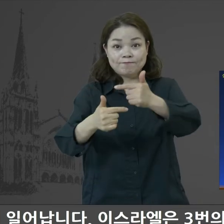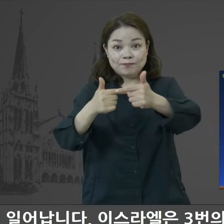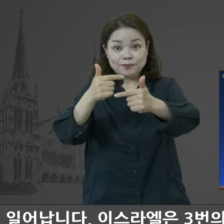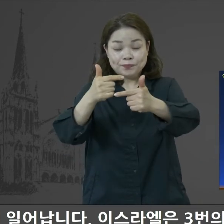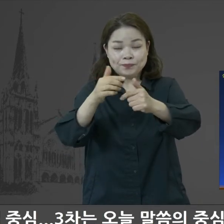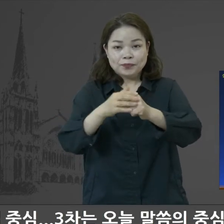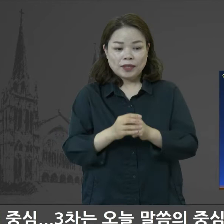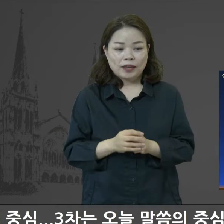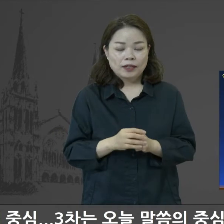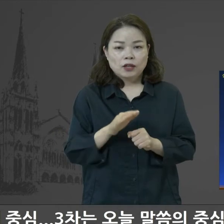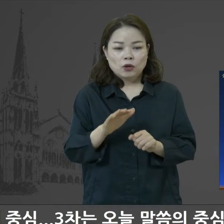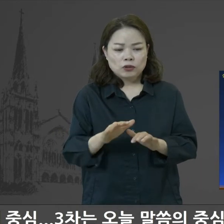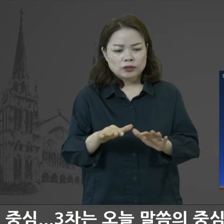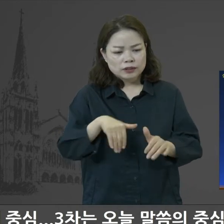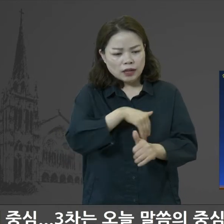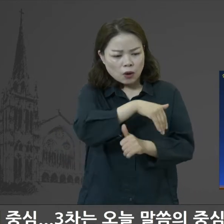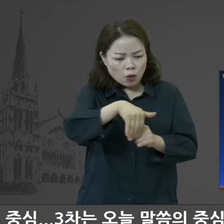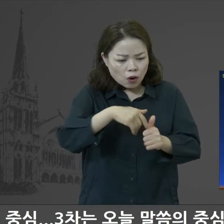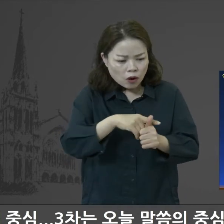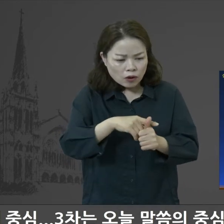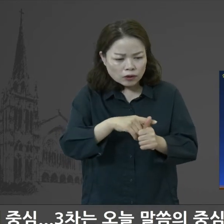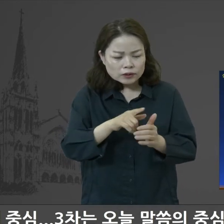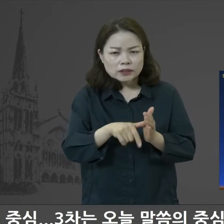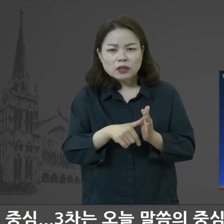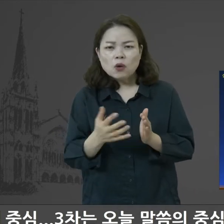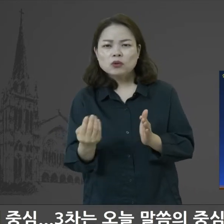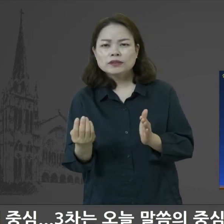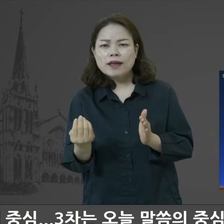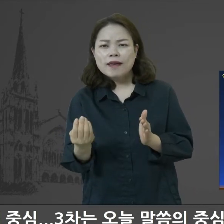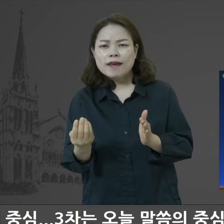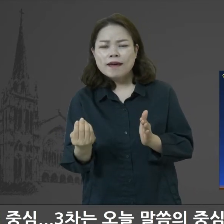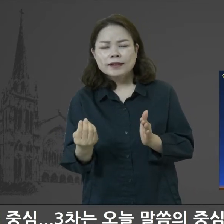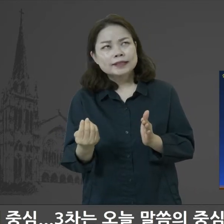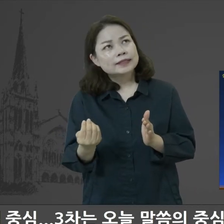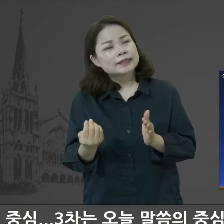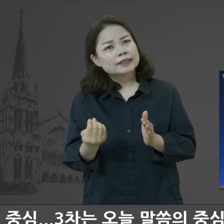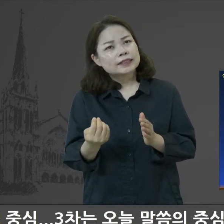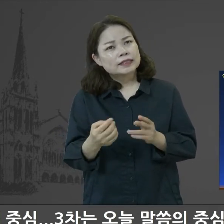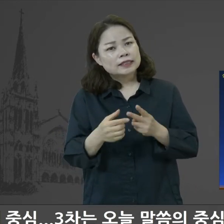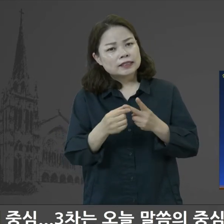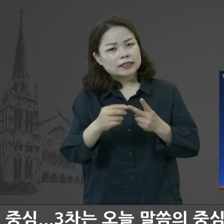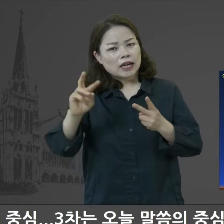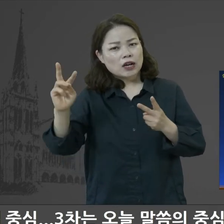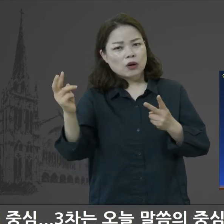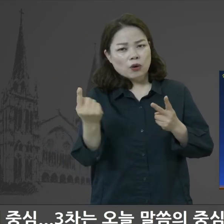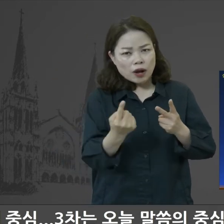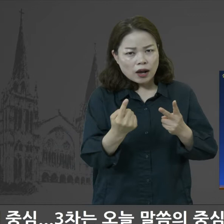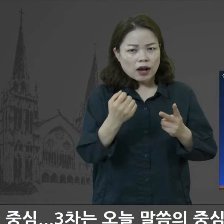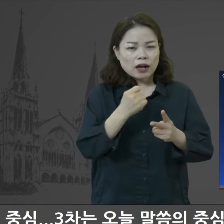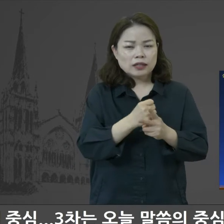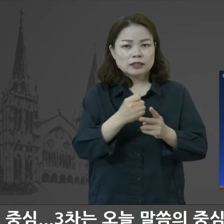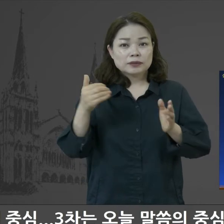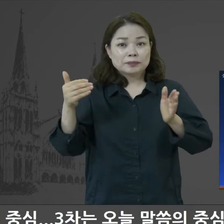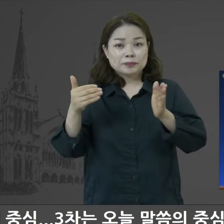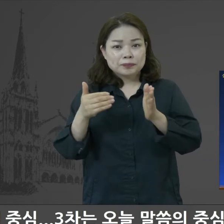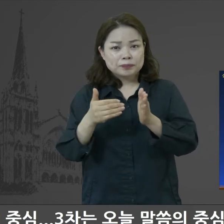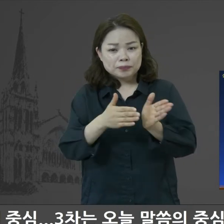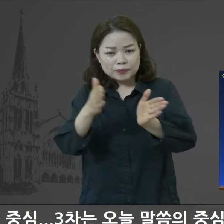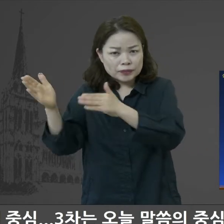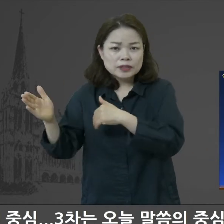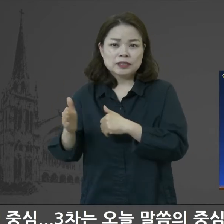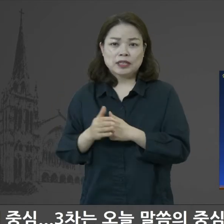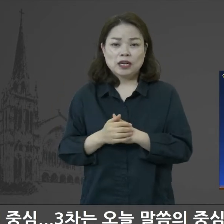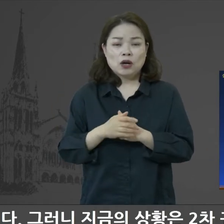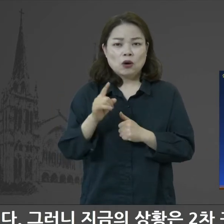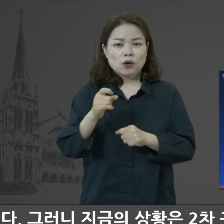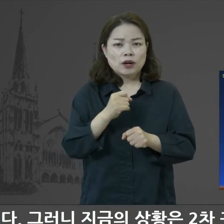지금의 상황은 이러한 시기 가운데 언제일까? 2차 귀환이 지난 때죠. 조금 더 구체적으로